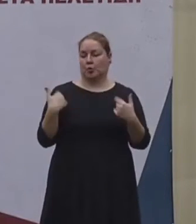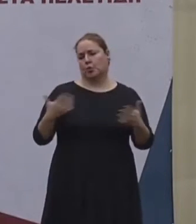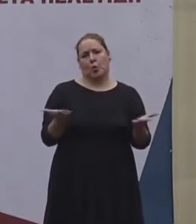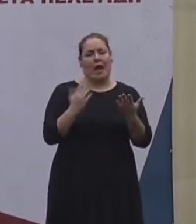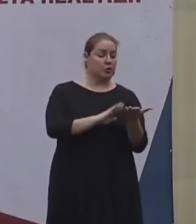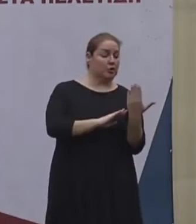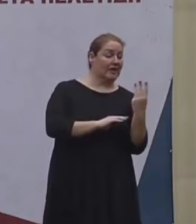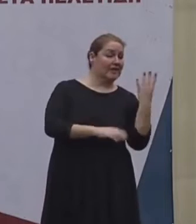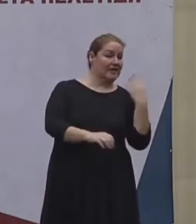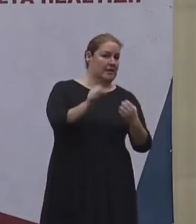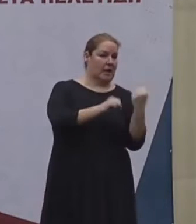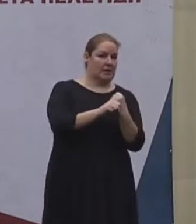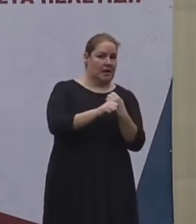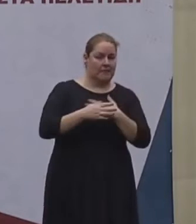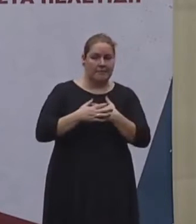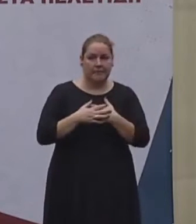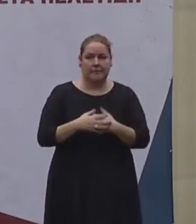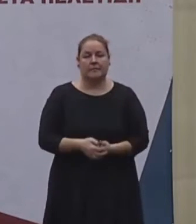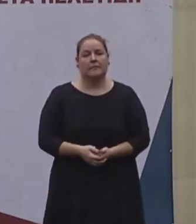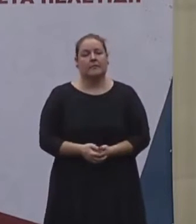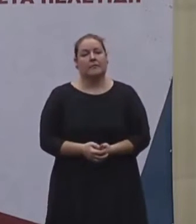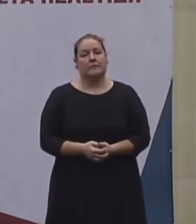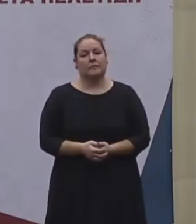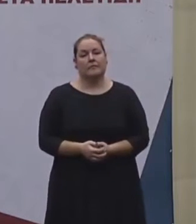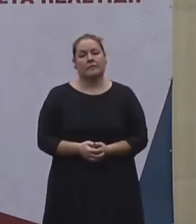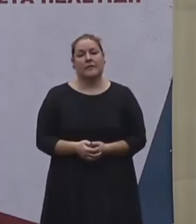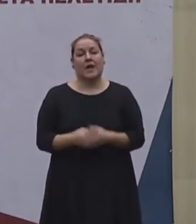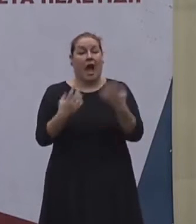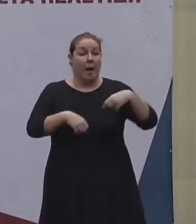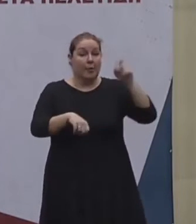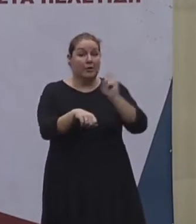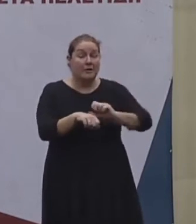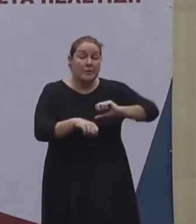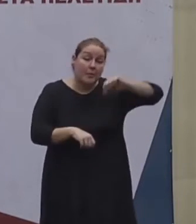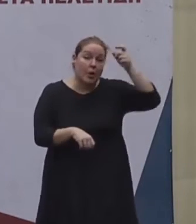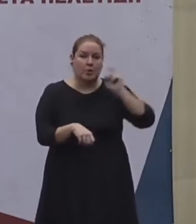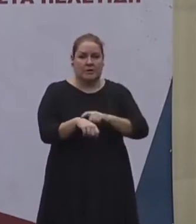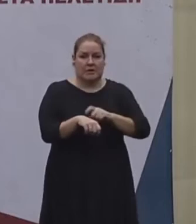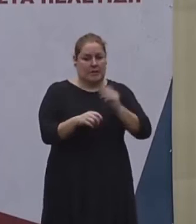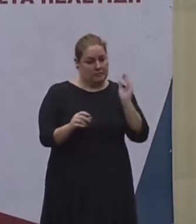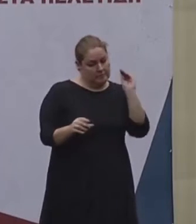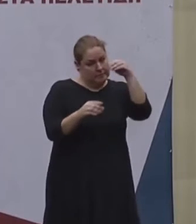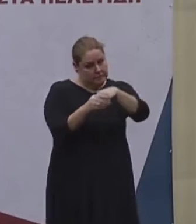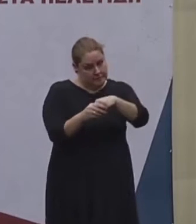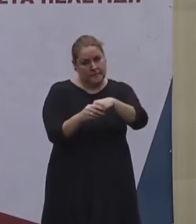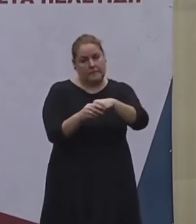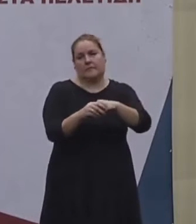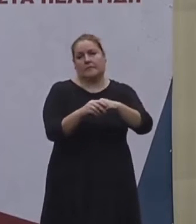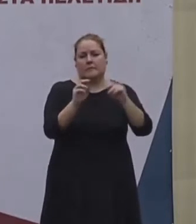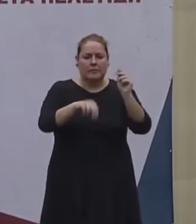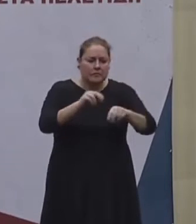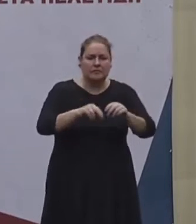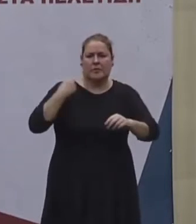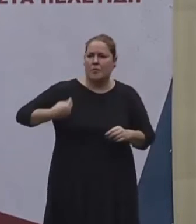τελευταία τετραετία. Άλλωστε, από την πρώτη στιγμή της ενασχόλησής μου με τα κοινά